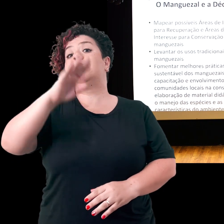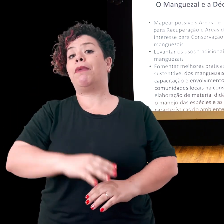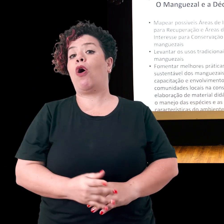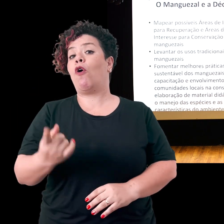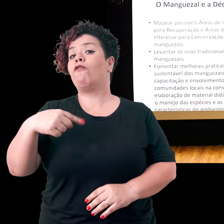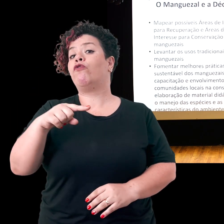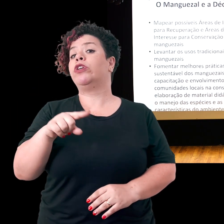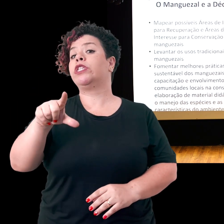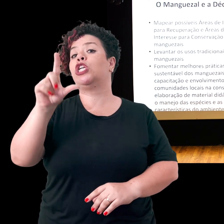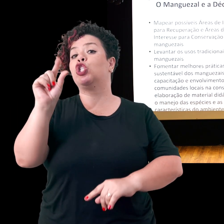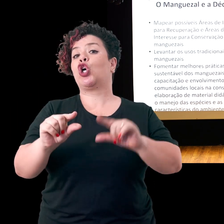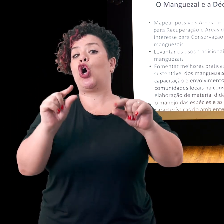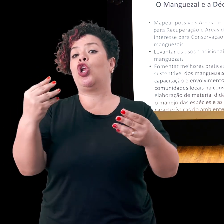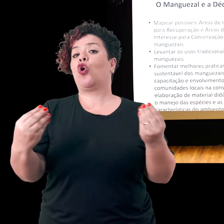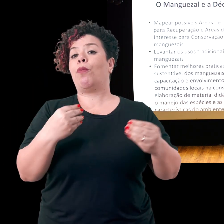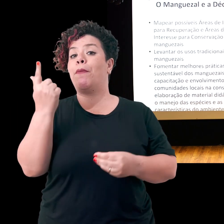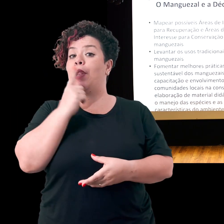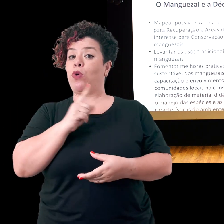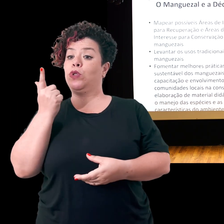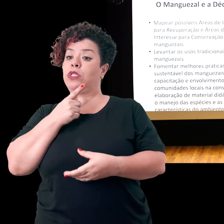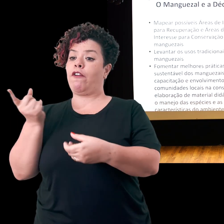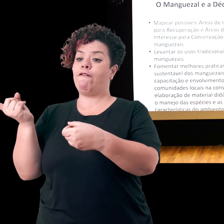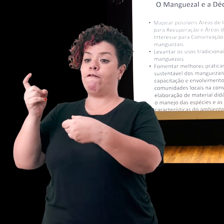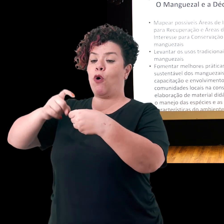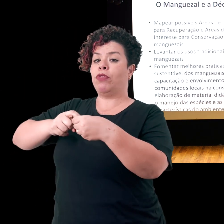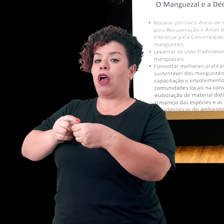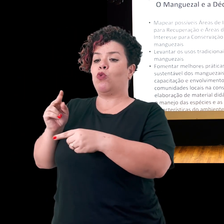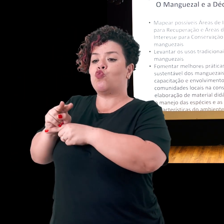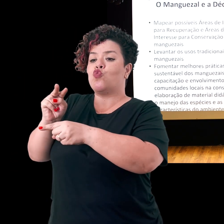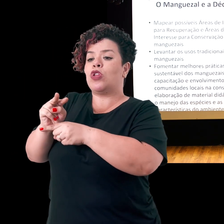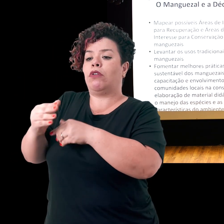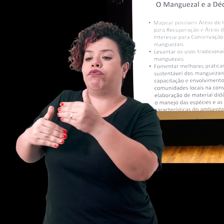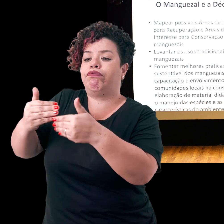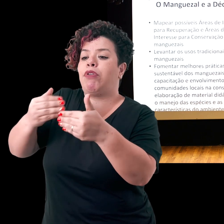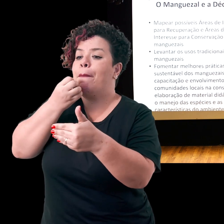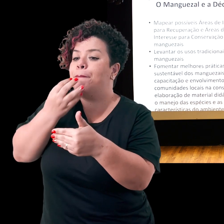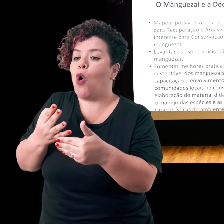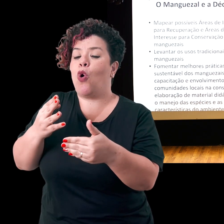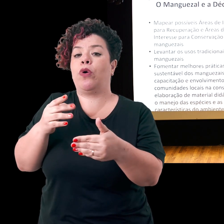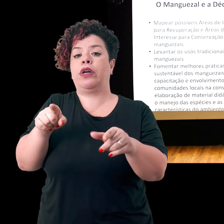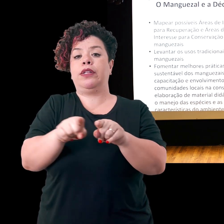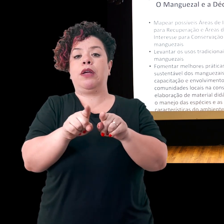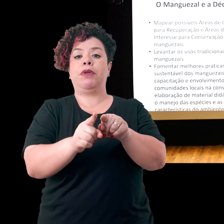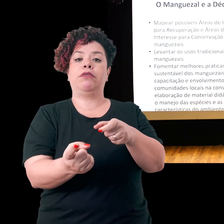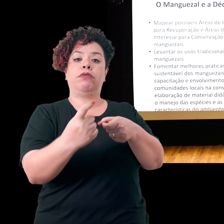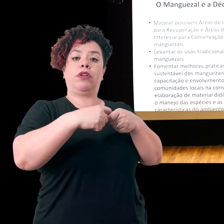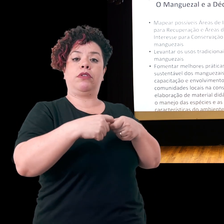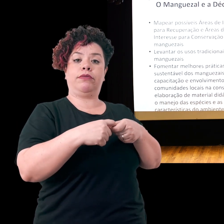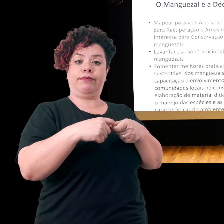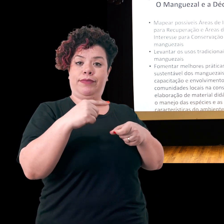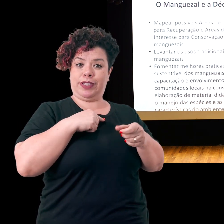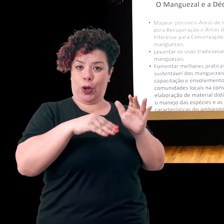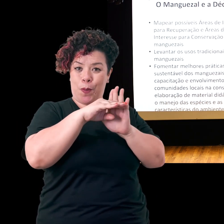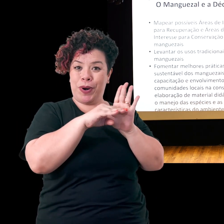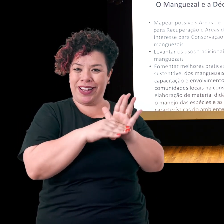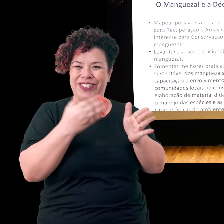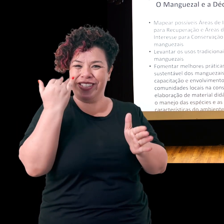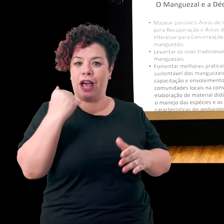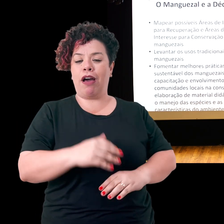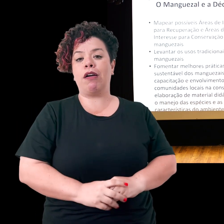esses manguezais prioritários para recuperação e para conservação dentro do que o plano de manejo concebe,